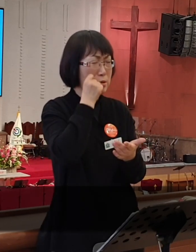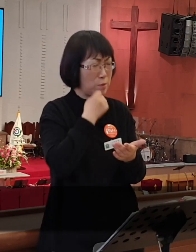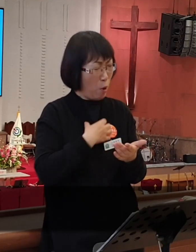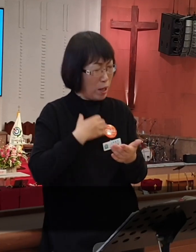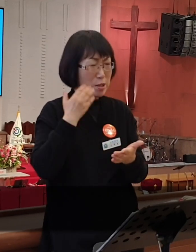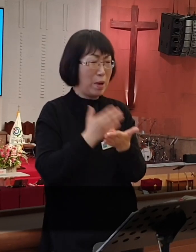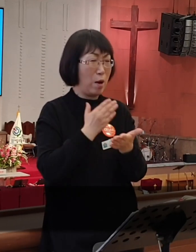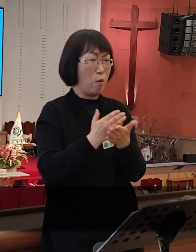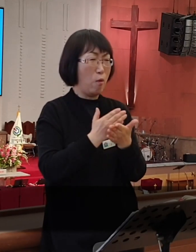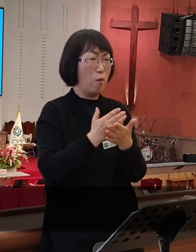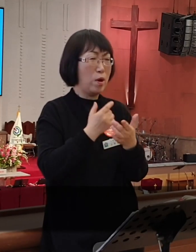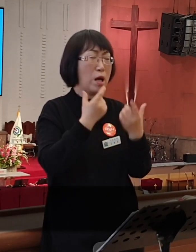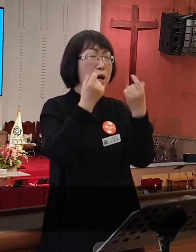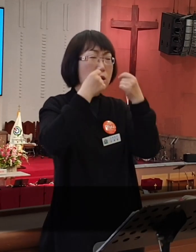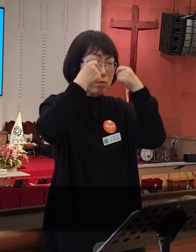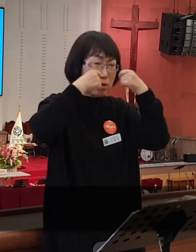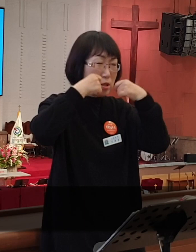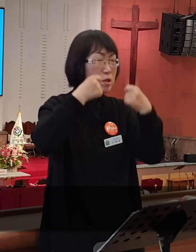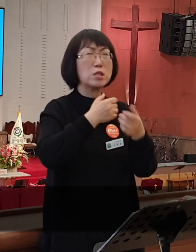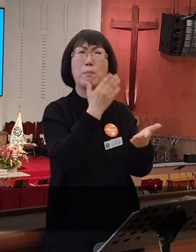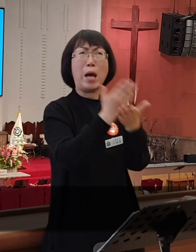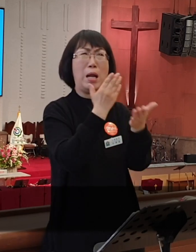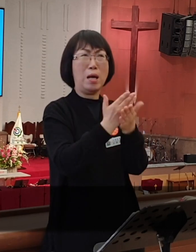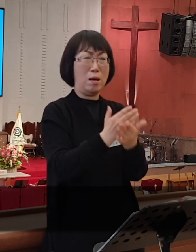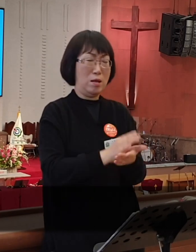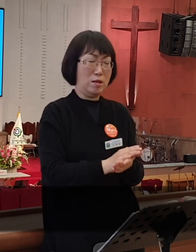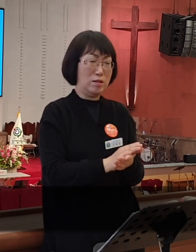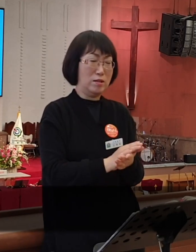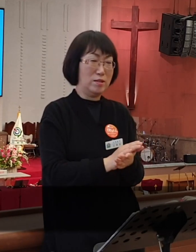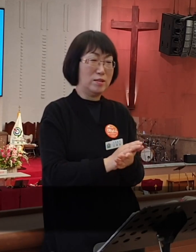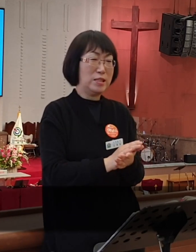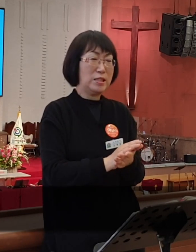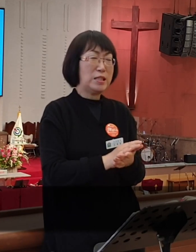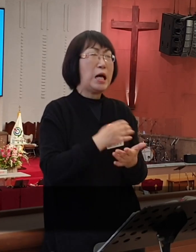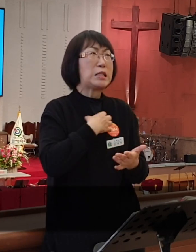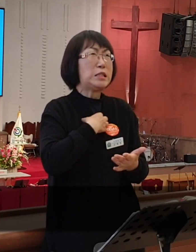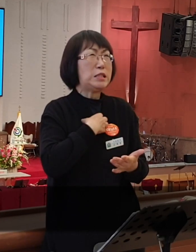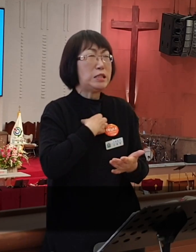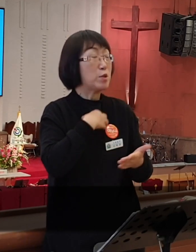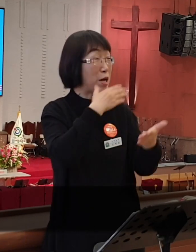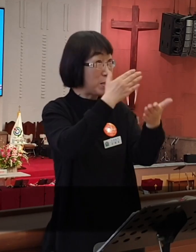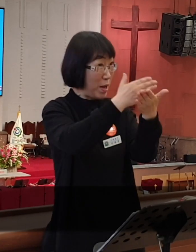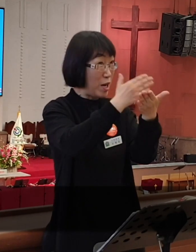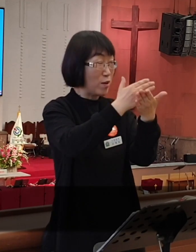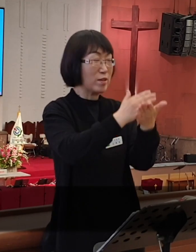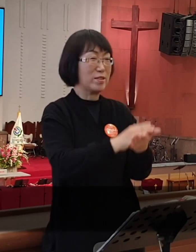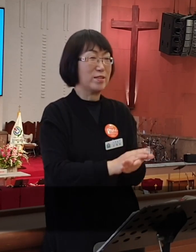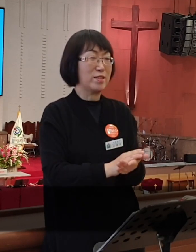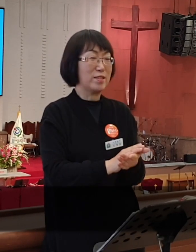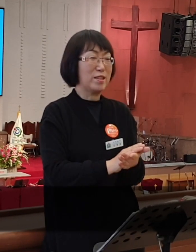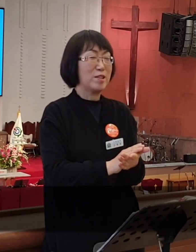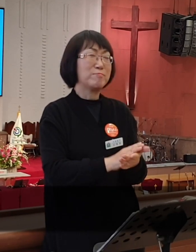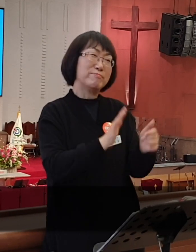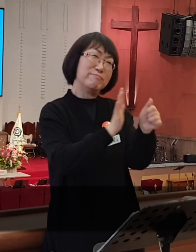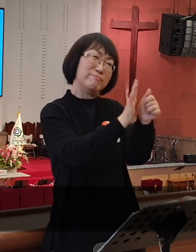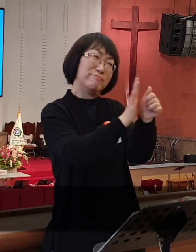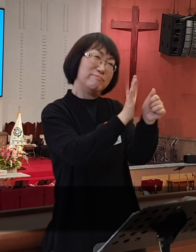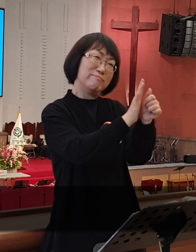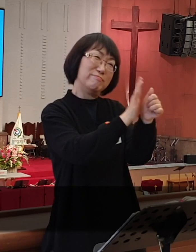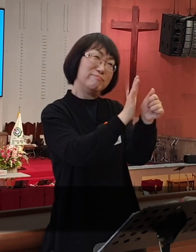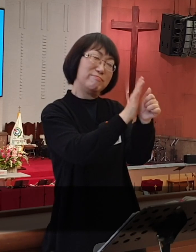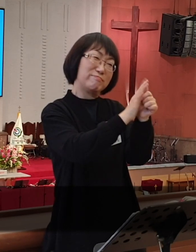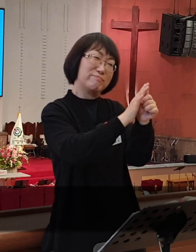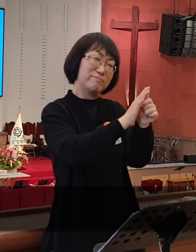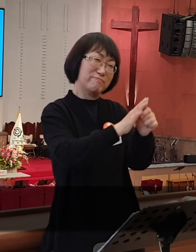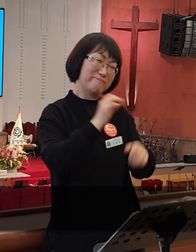말라고 울면서, 같이 울면서 둥 두들기면서 위로하는 것보다는 여기 근심하지 말라는 것은요, 훨씬 더 응원하는 것 같아요.